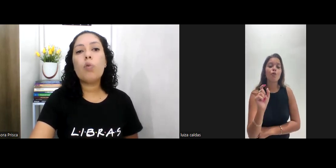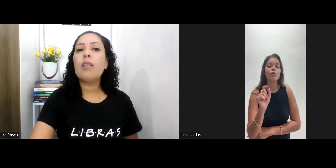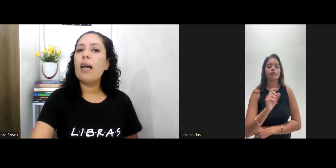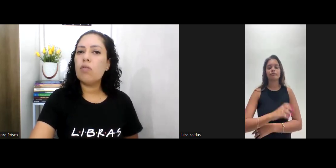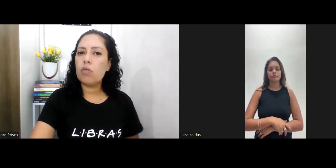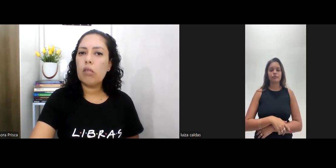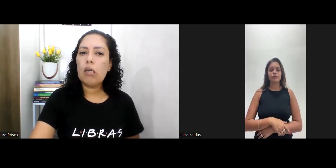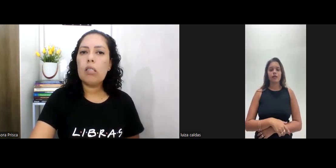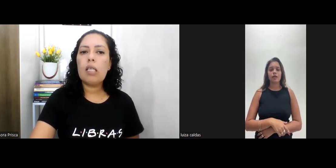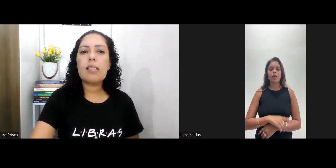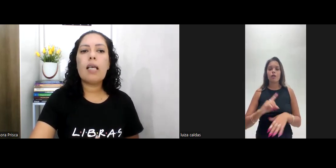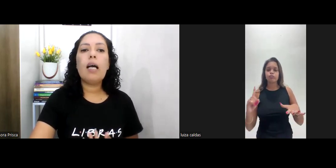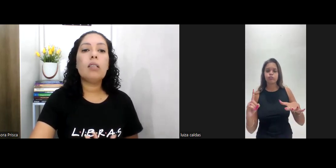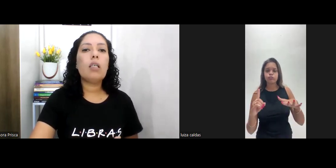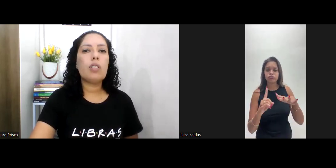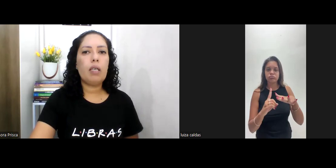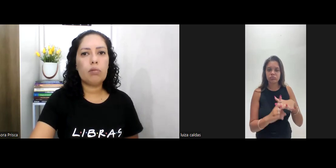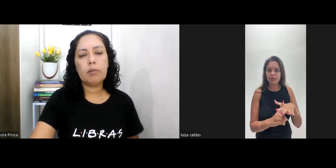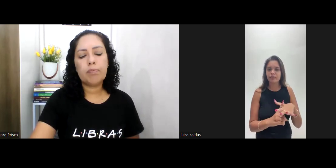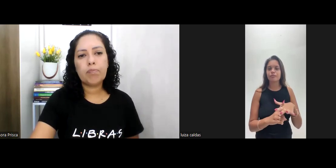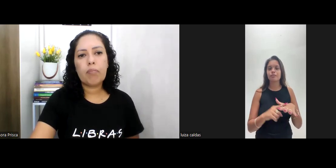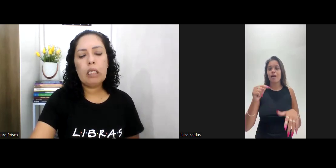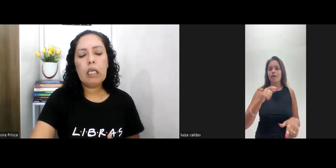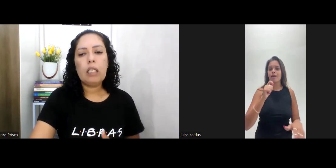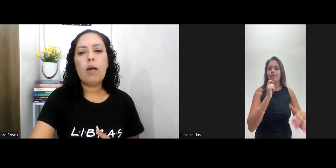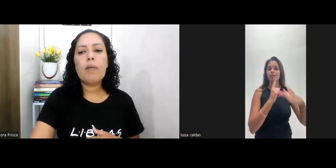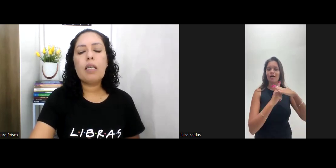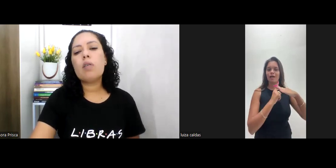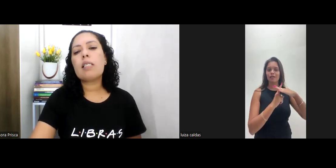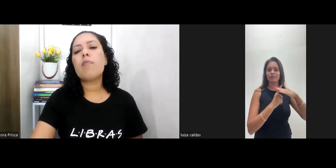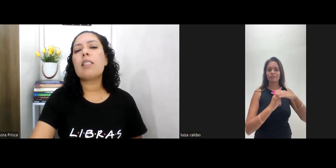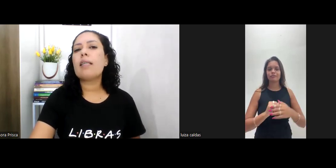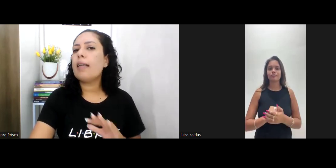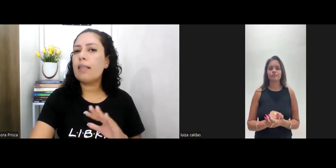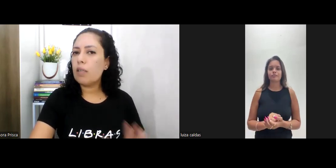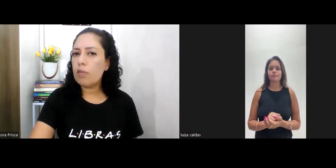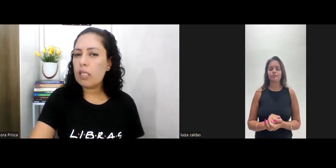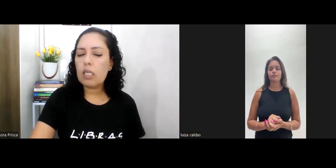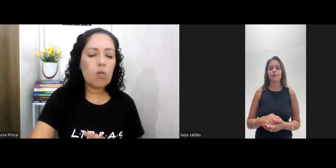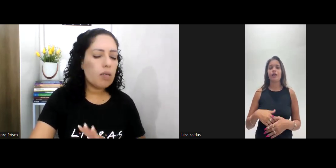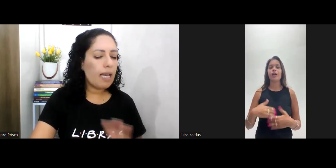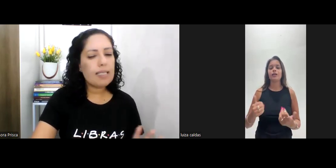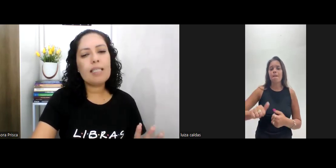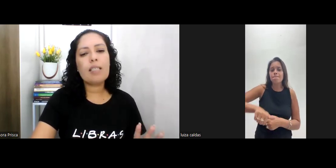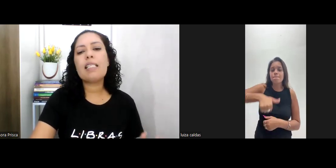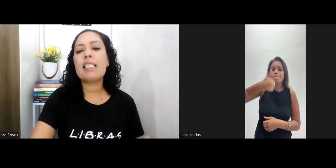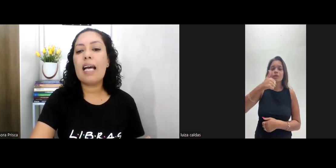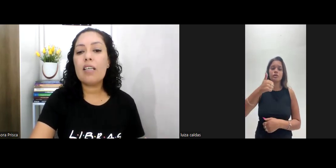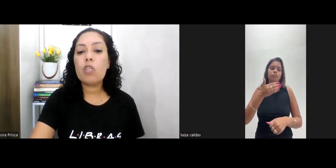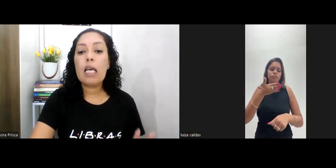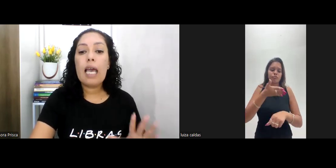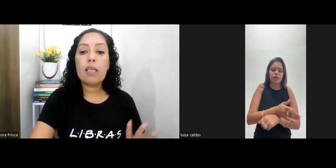e equidade nesse atendimento. Então, a primeira coisa que você que está entrando aqui e não conhece a